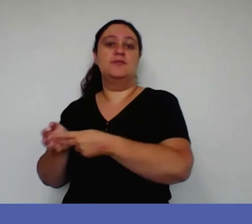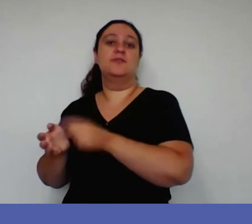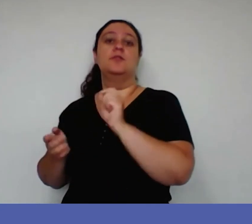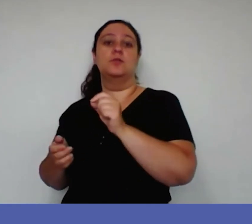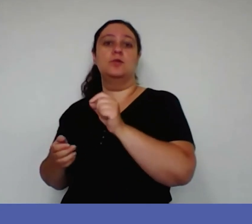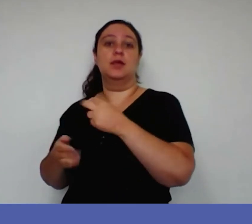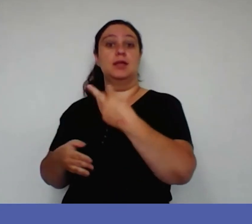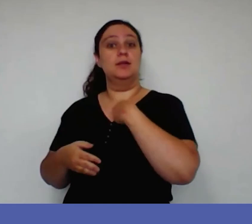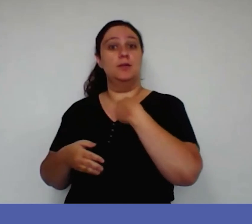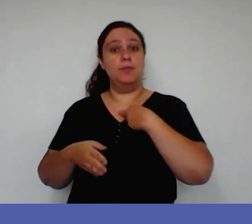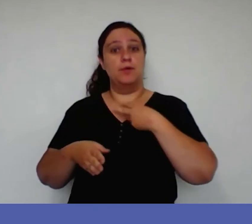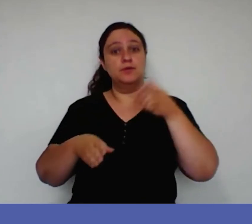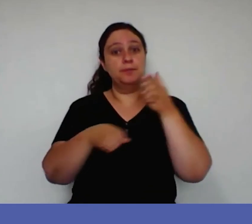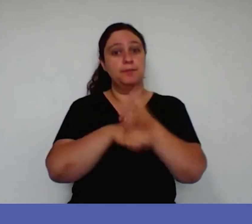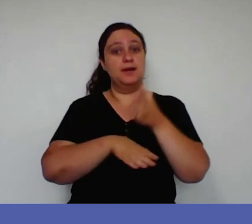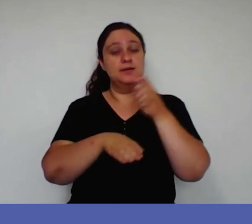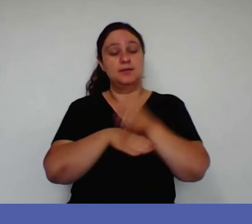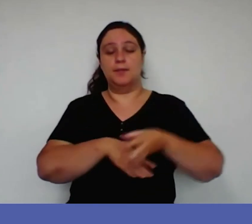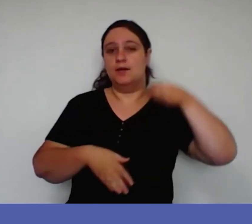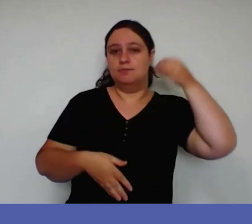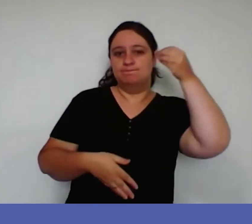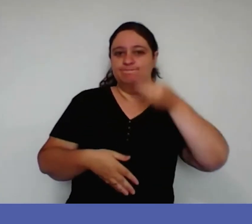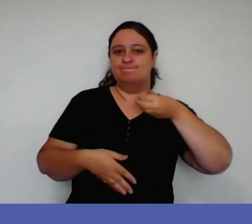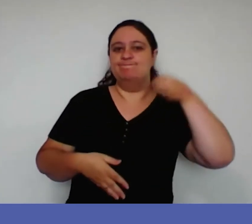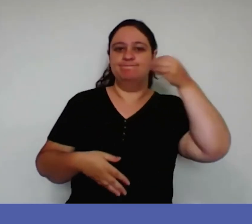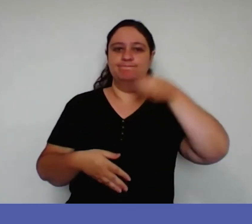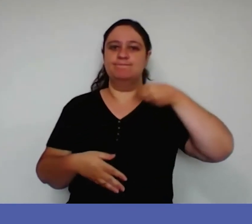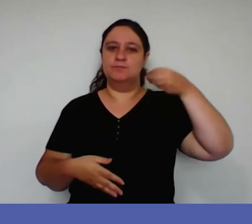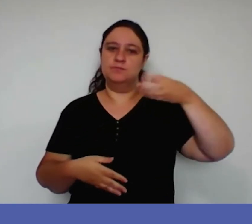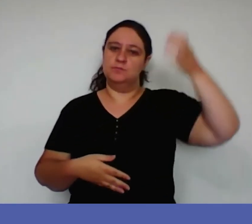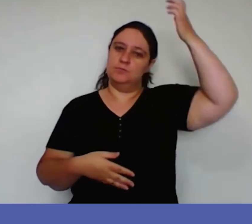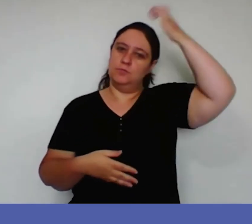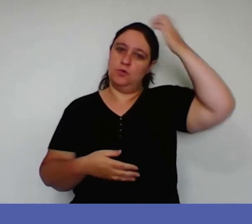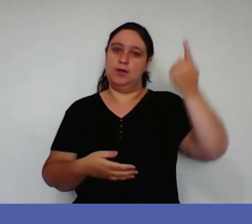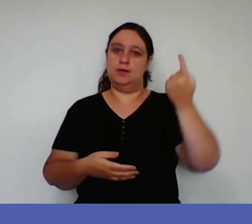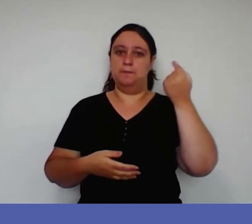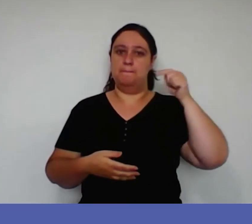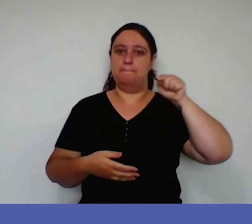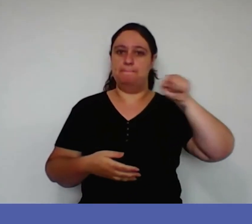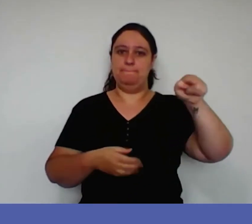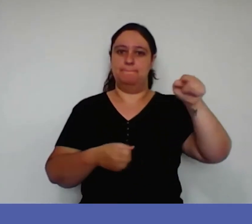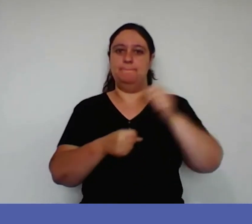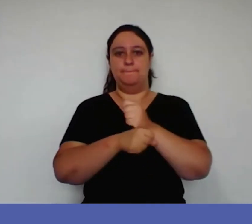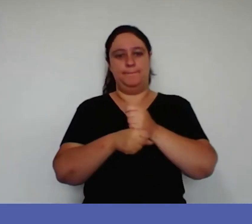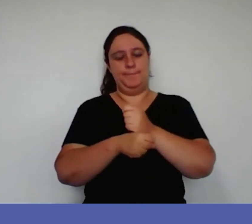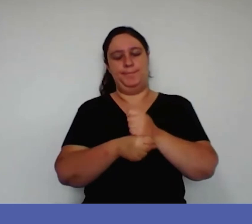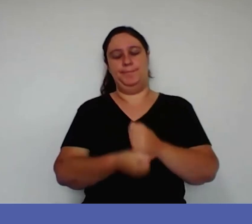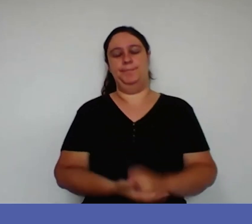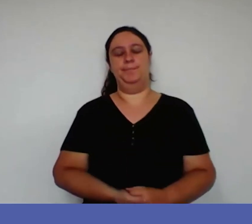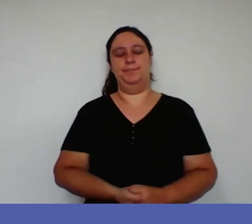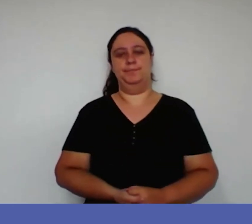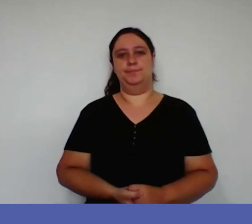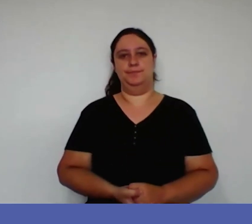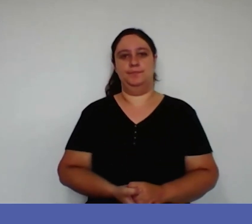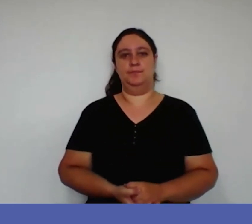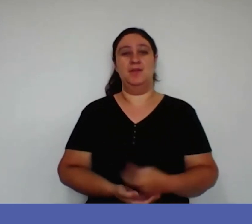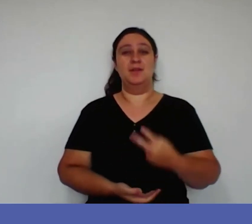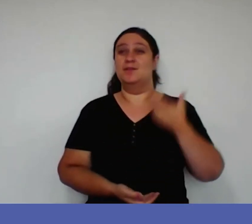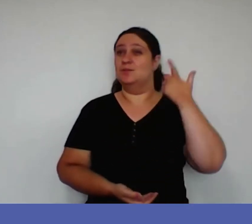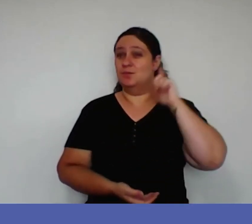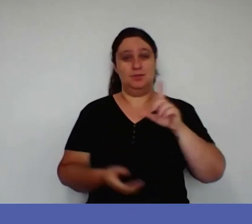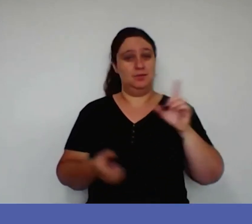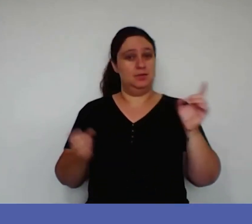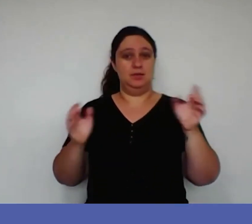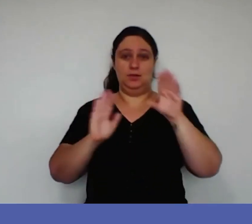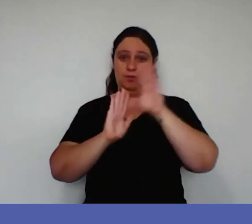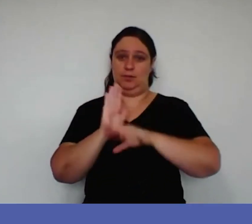do desfrute do reino durante o milênio. Eu não consegui terminar esse capítulo 22